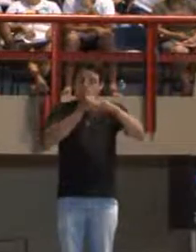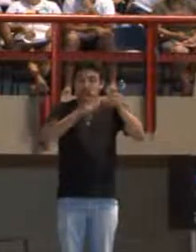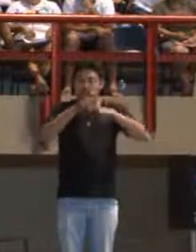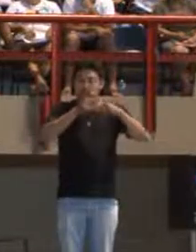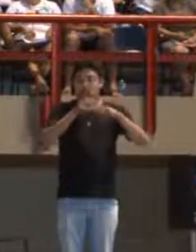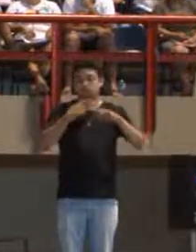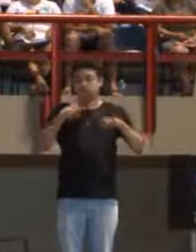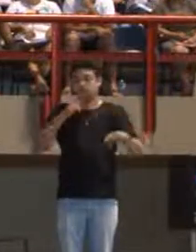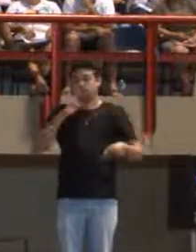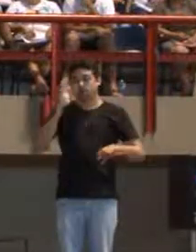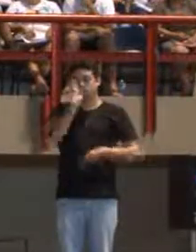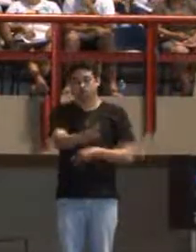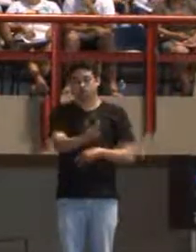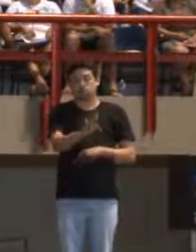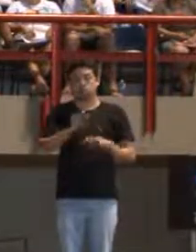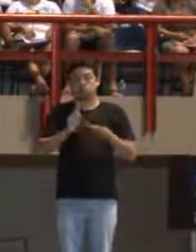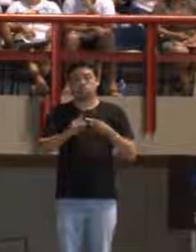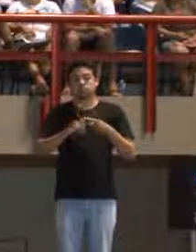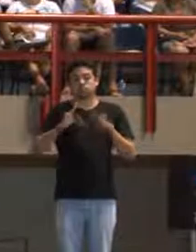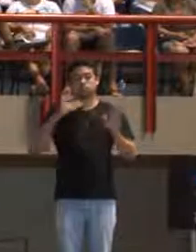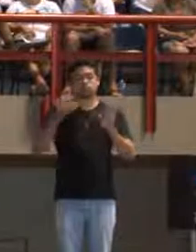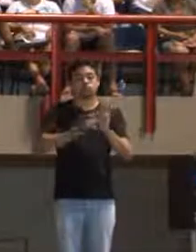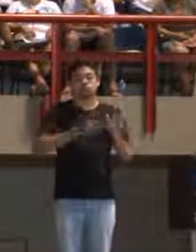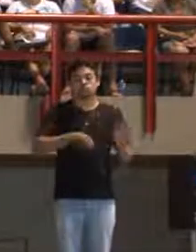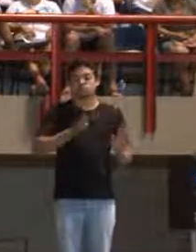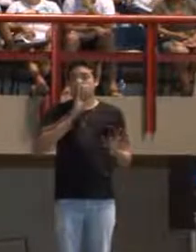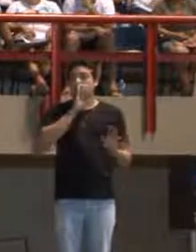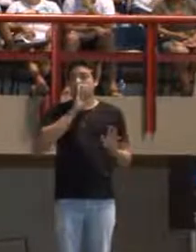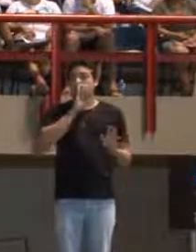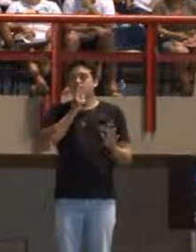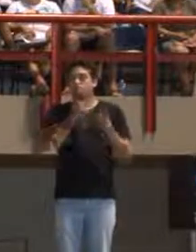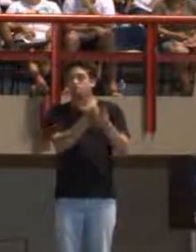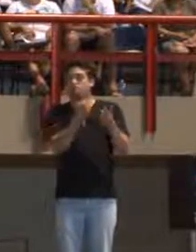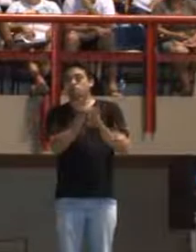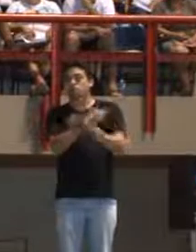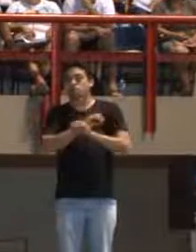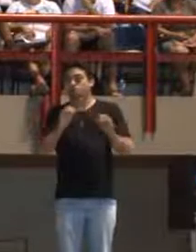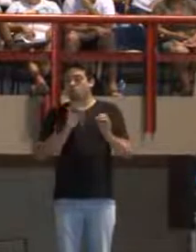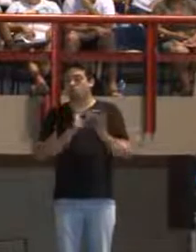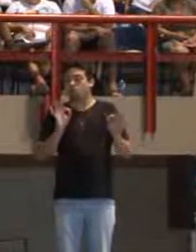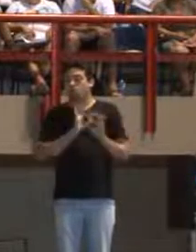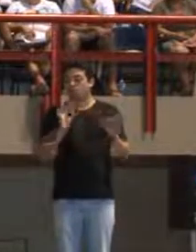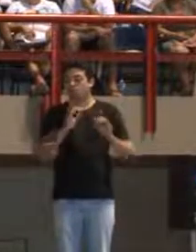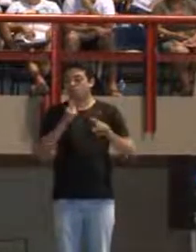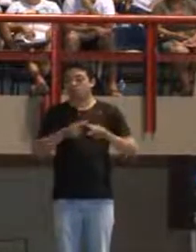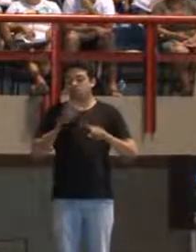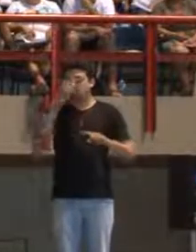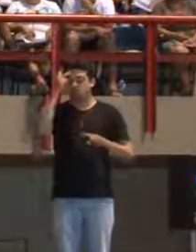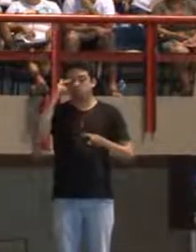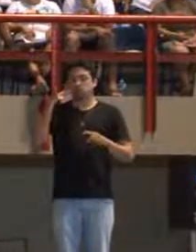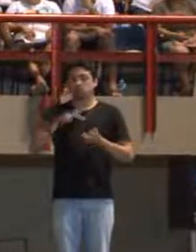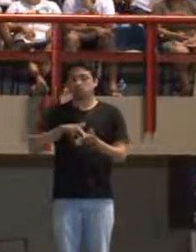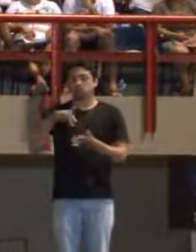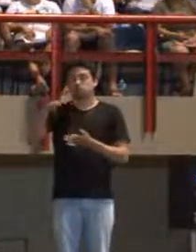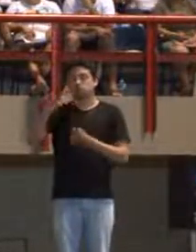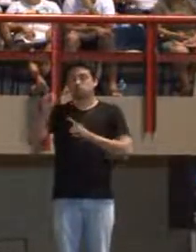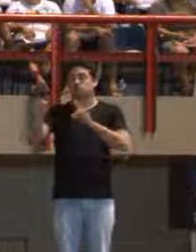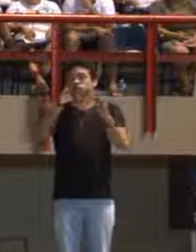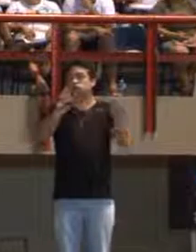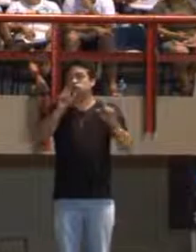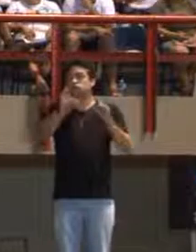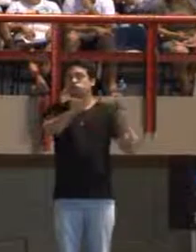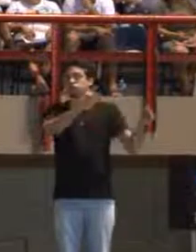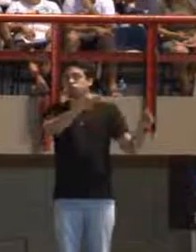ele deu a resposta, todo mundo ficou calado, ninguém fez mais nenhuma pergunta, o pessoal foi se levantando, foi indo embora